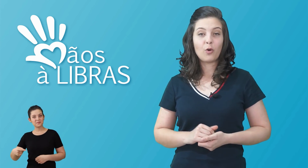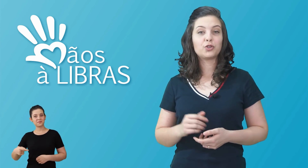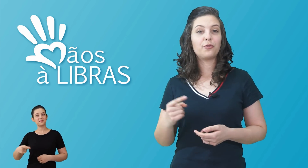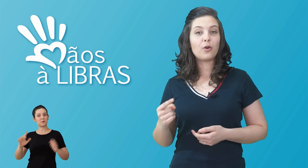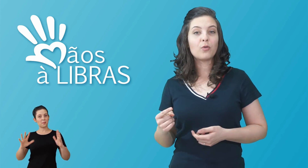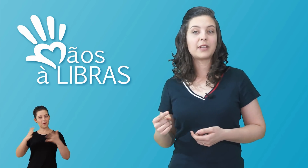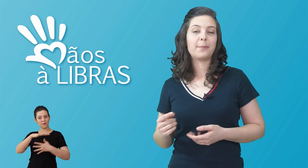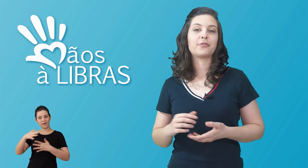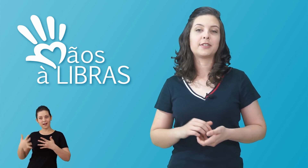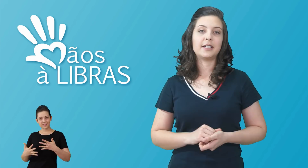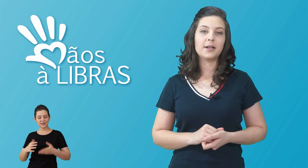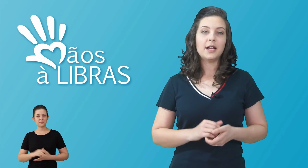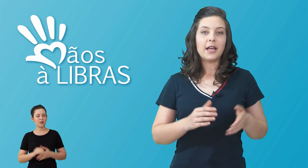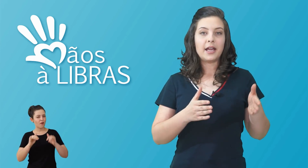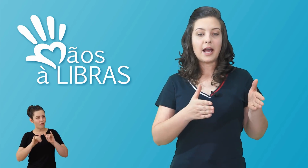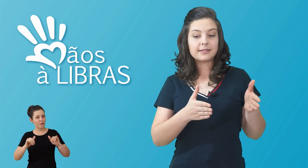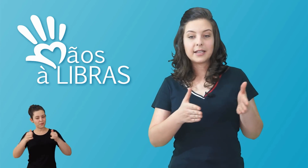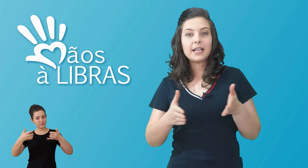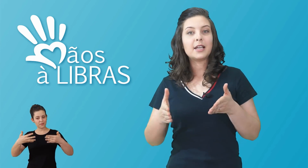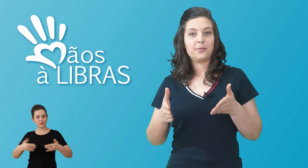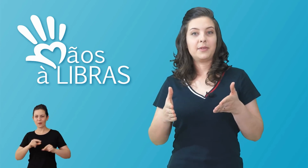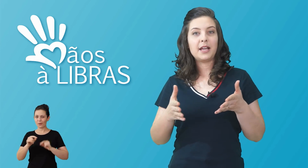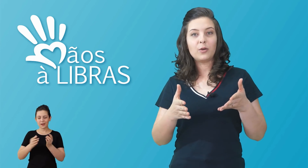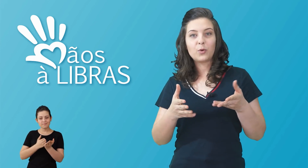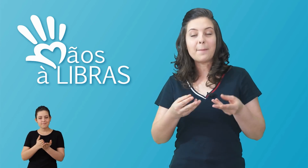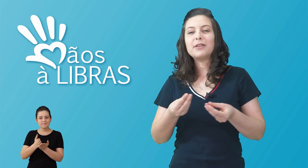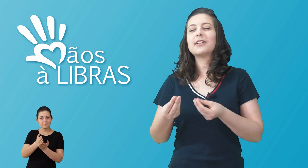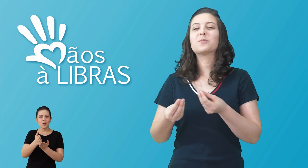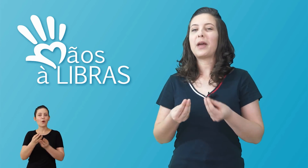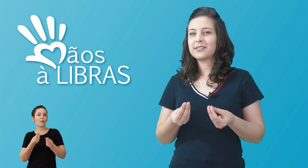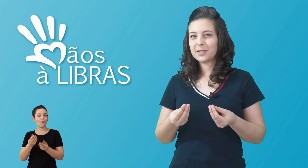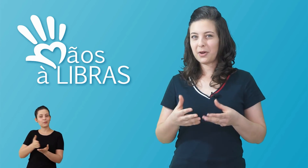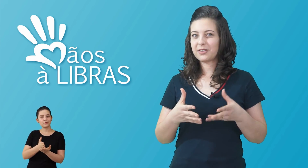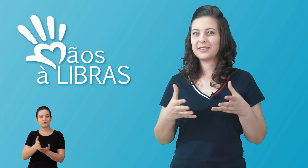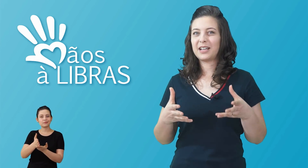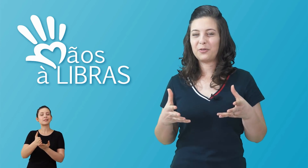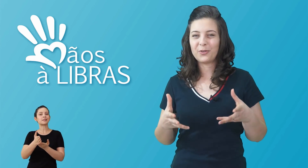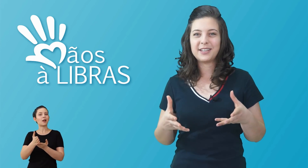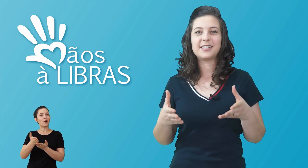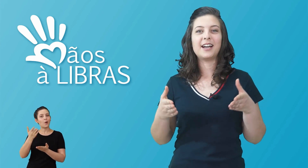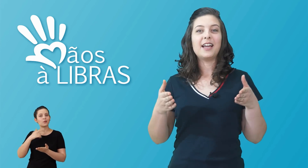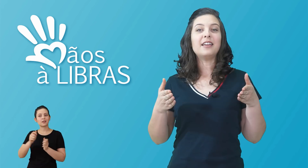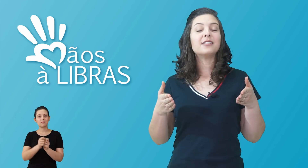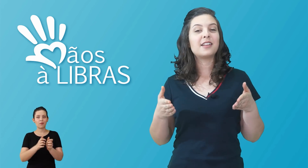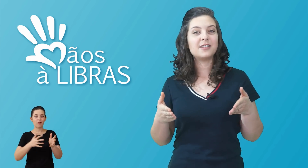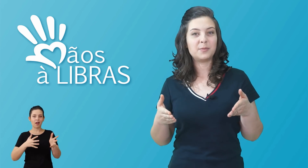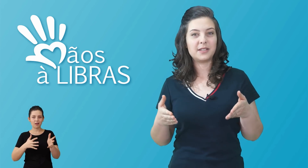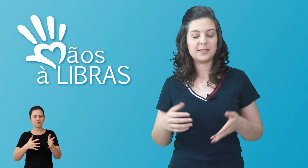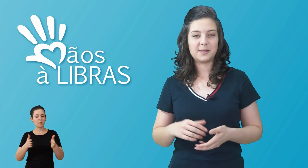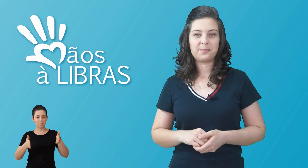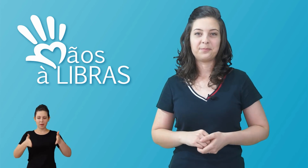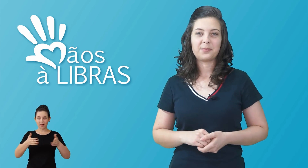Libras, onde eu vou contar para você a trilha, né, o caminho das pedras para alcançar a fluência em